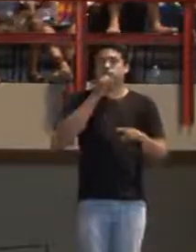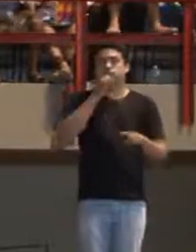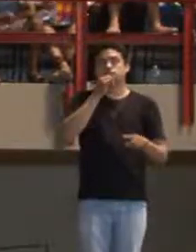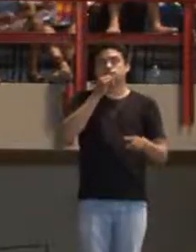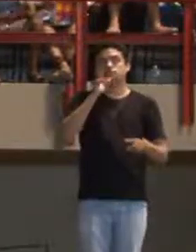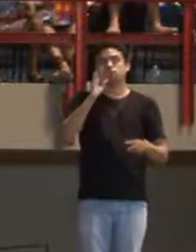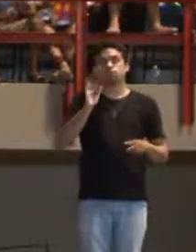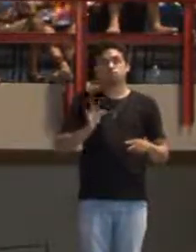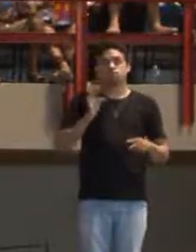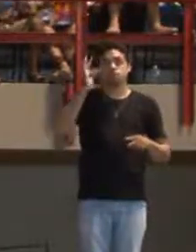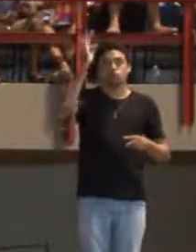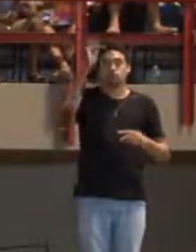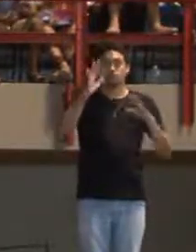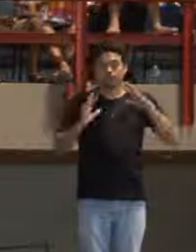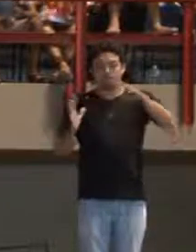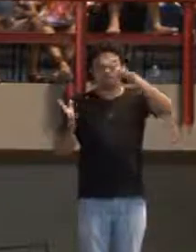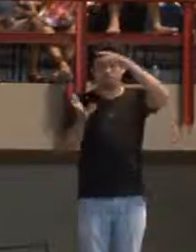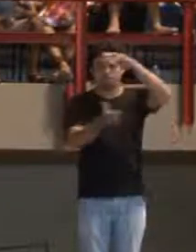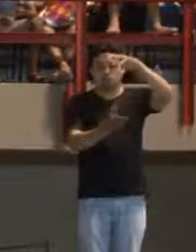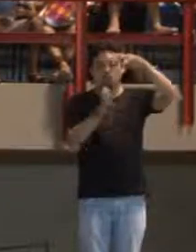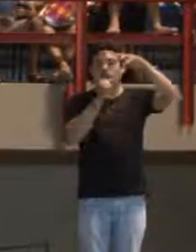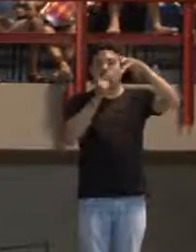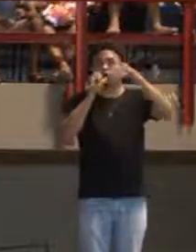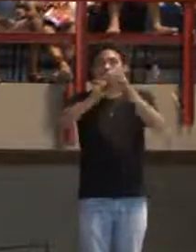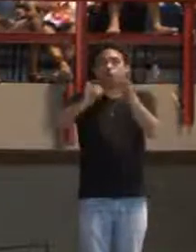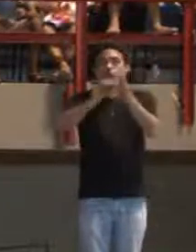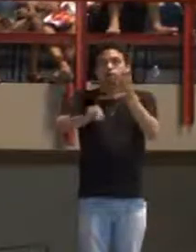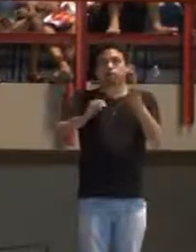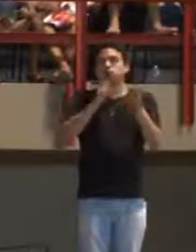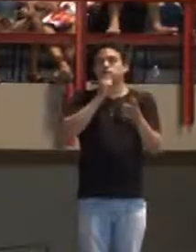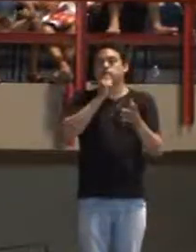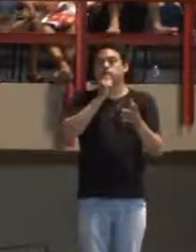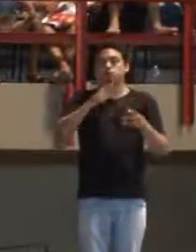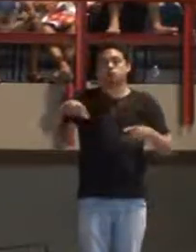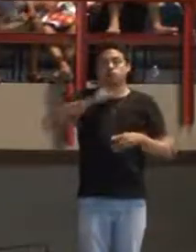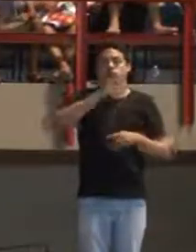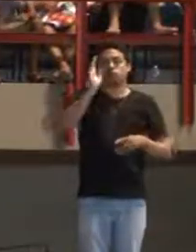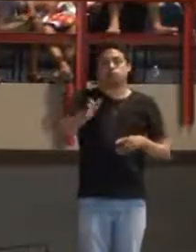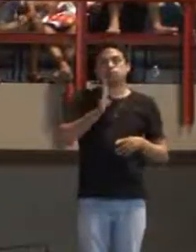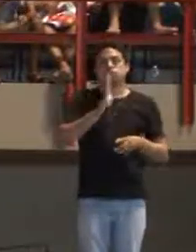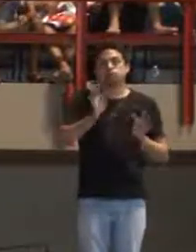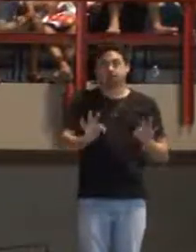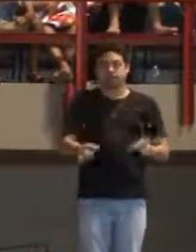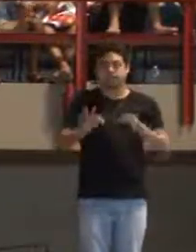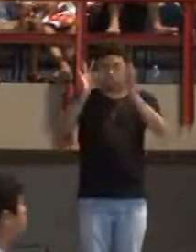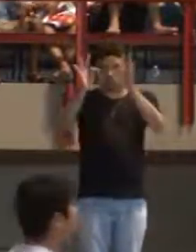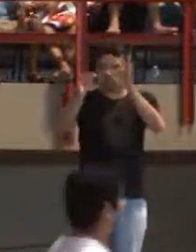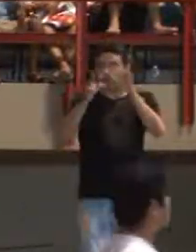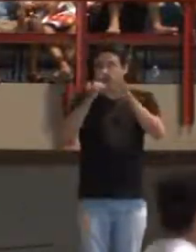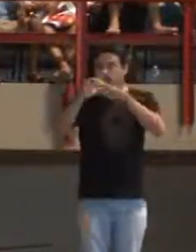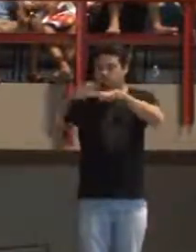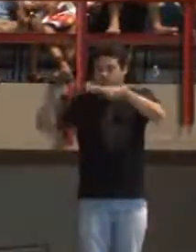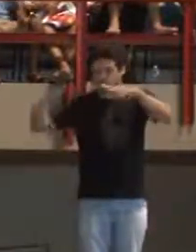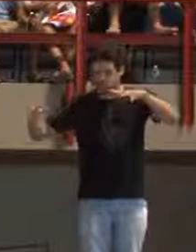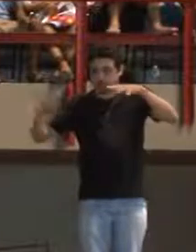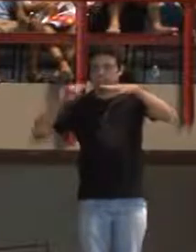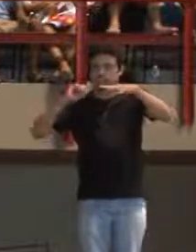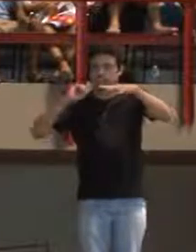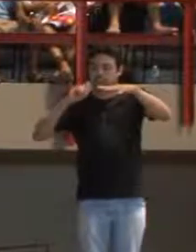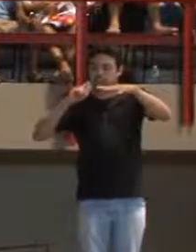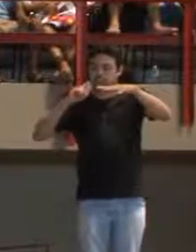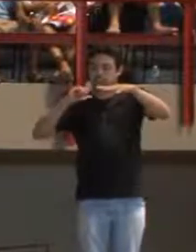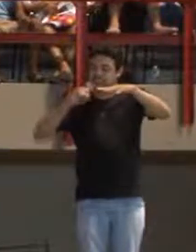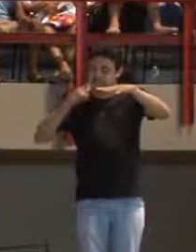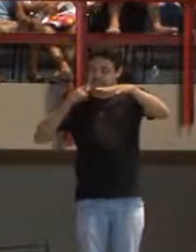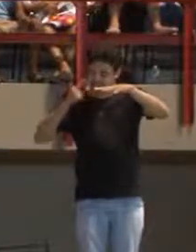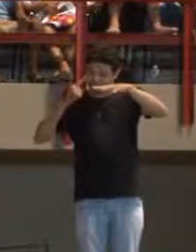vai faltar água no mundo não é bem assim. A gente já conhece tecnologia para purificar a água do mar. Tem 3